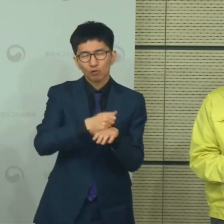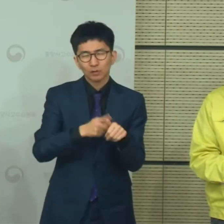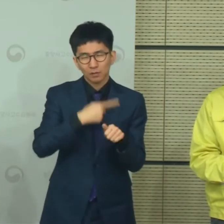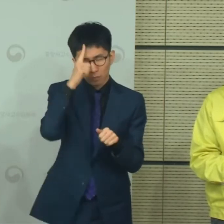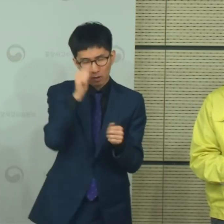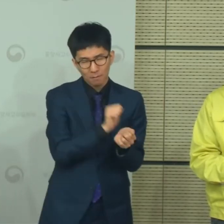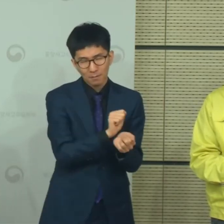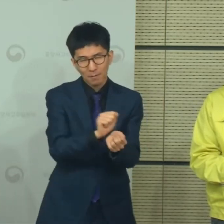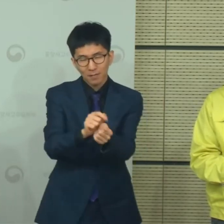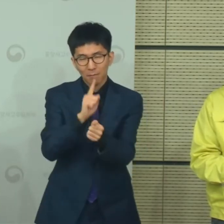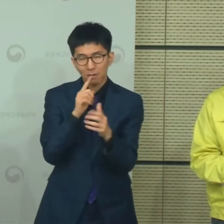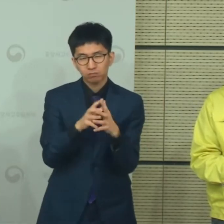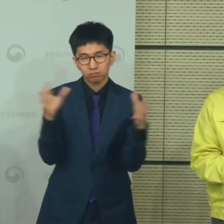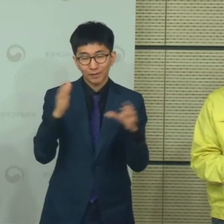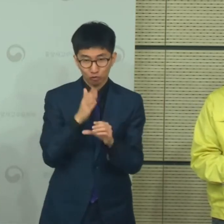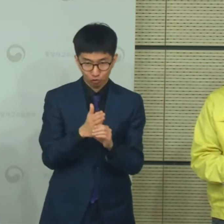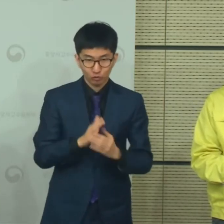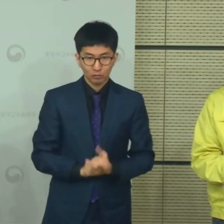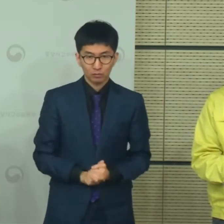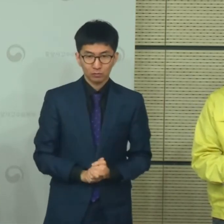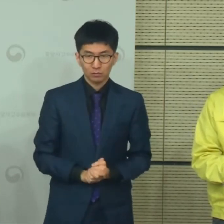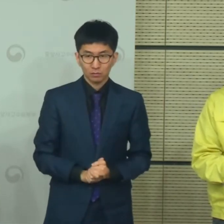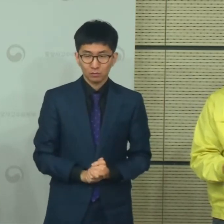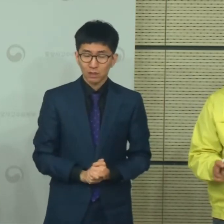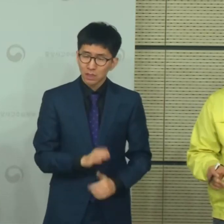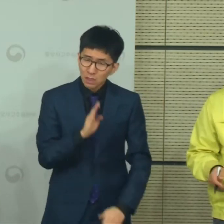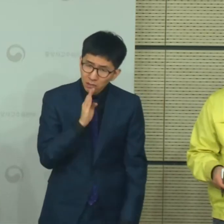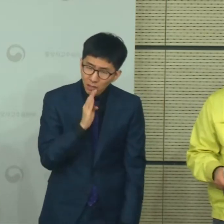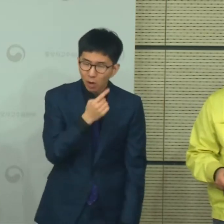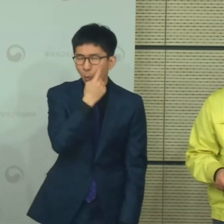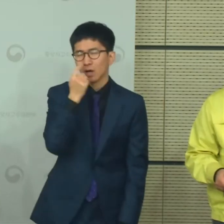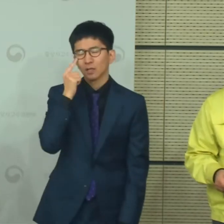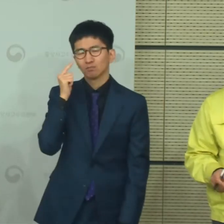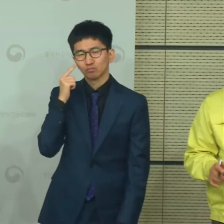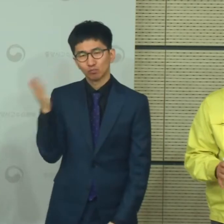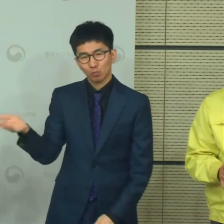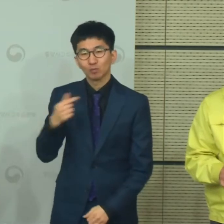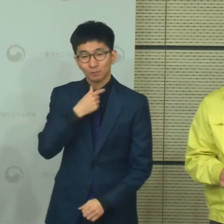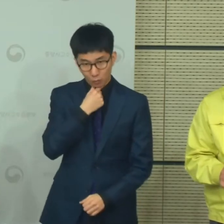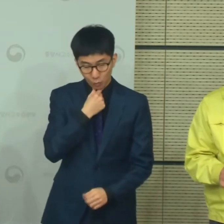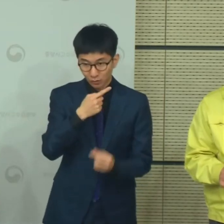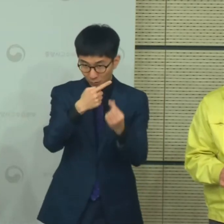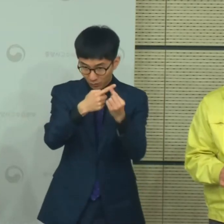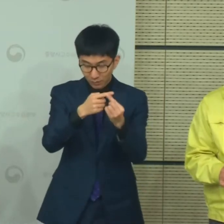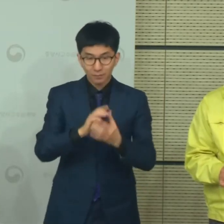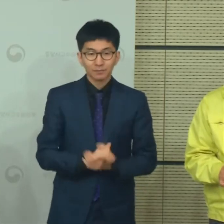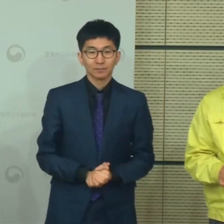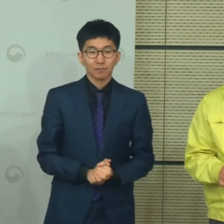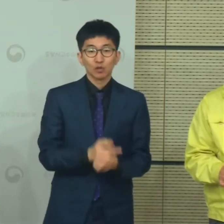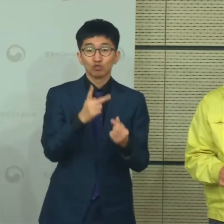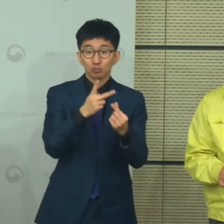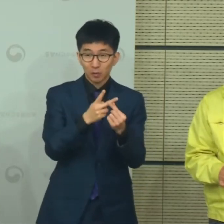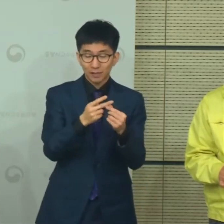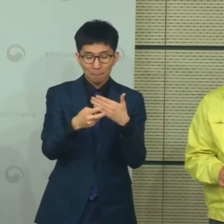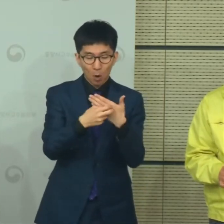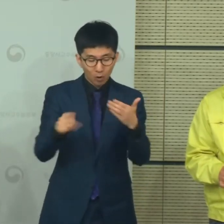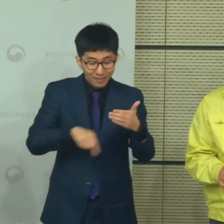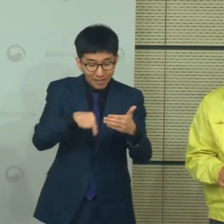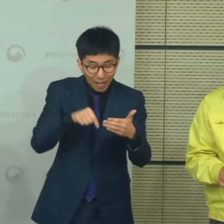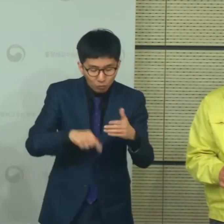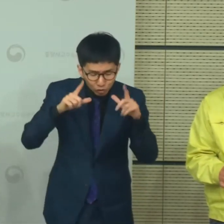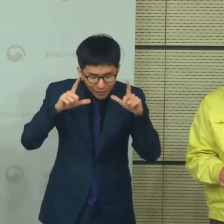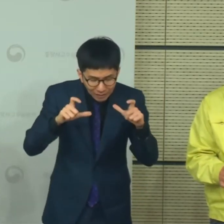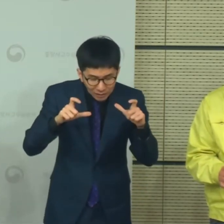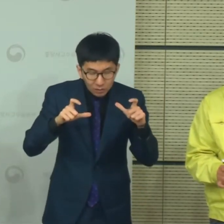좀 나오고 있는데요. 아직까지는 지적이라서 그 사실 여부 좀 확인을 부탁드리고요. 지금 내부 사진도 공개됐는데 굉장히